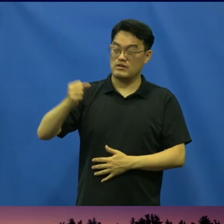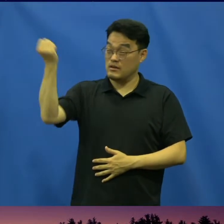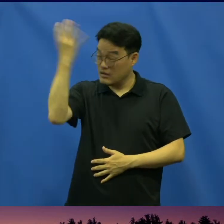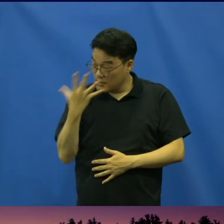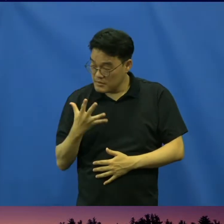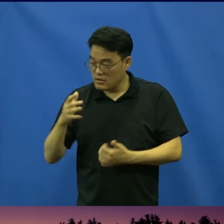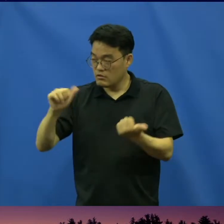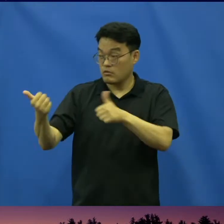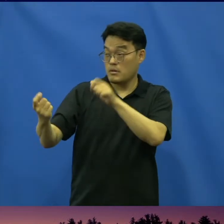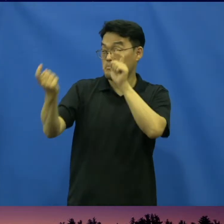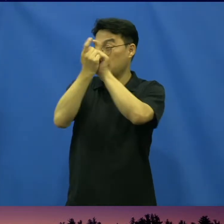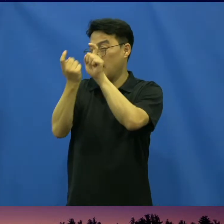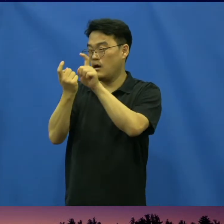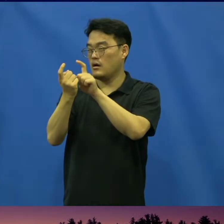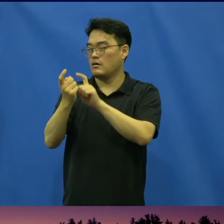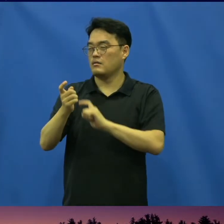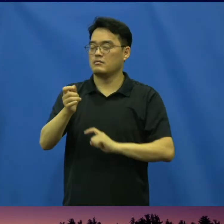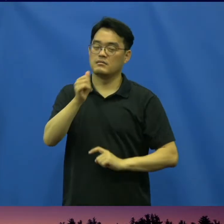갑자기 한순간.